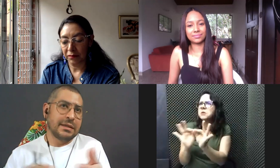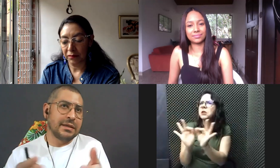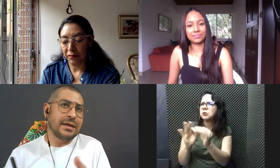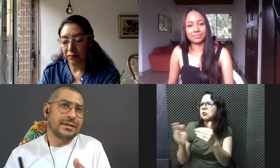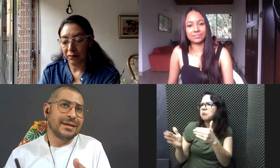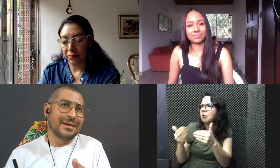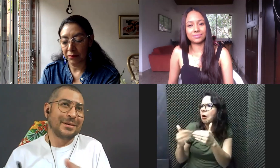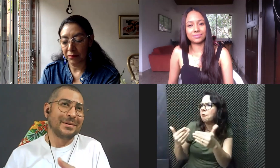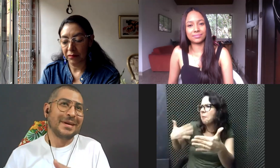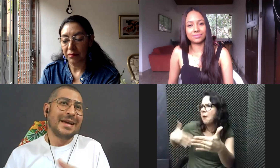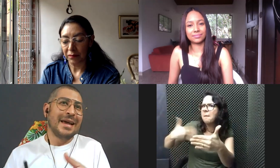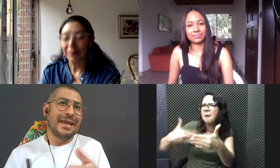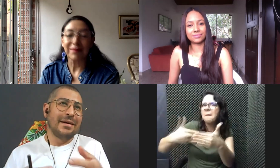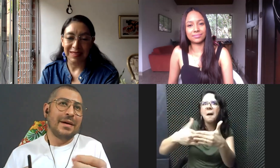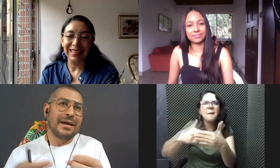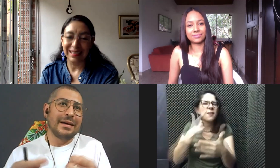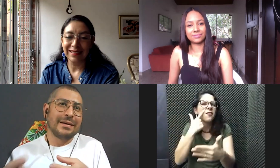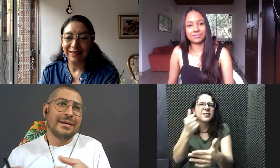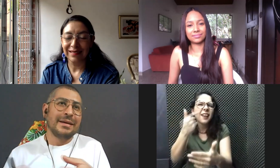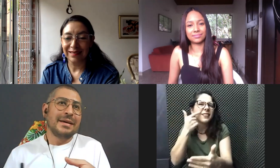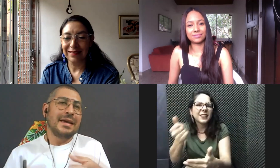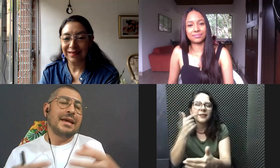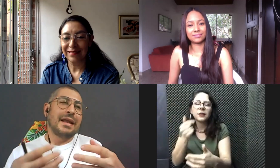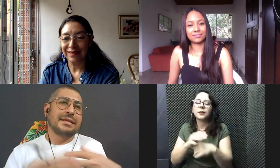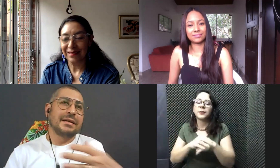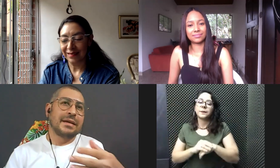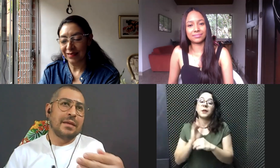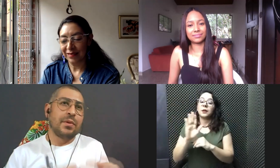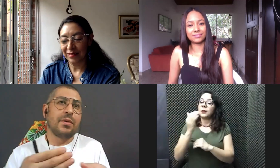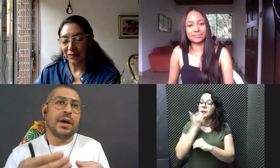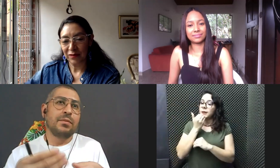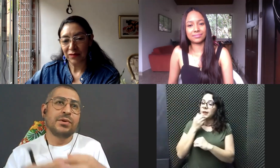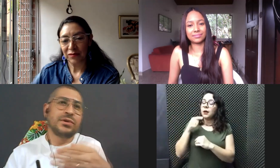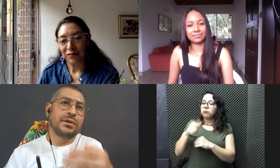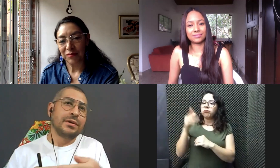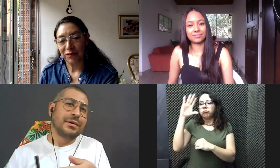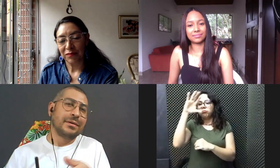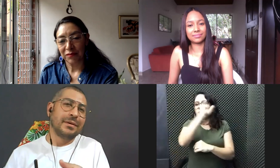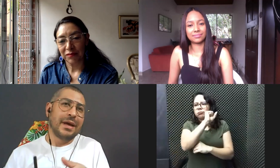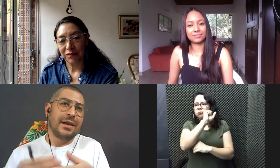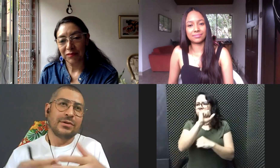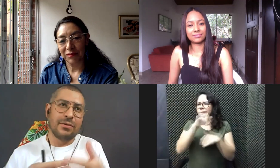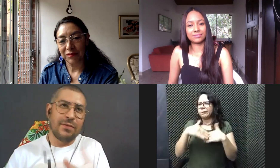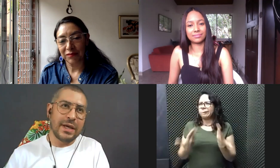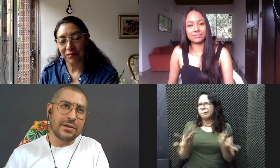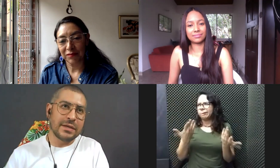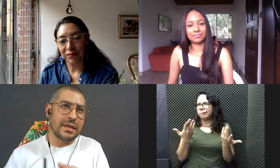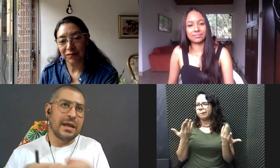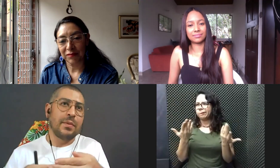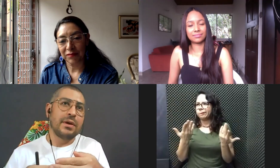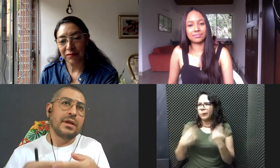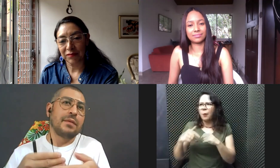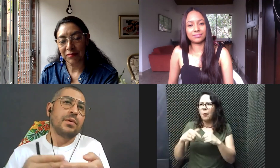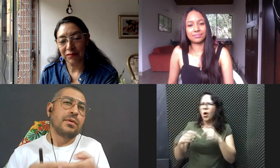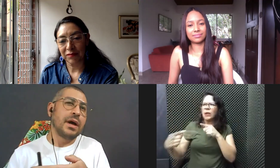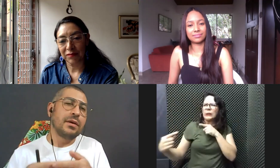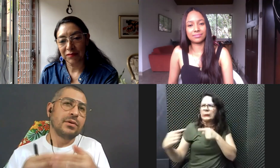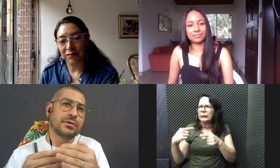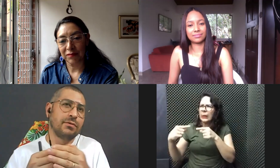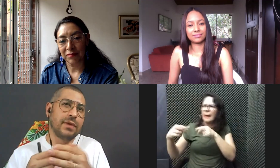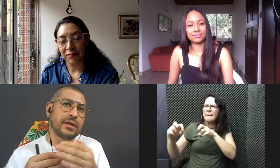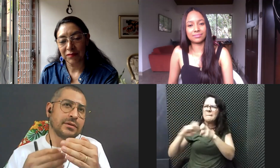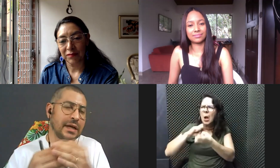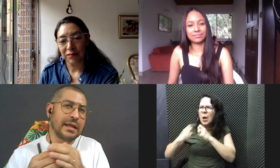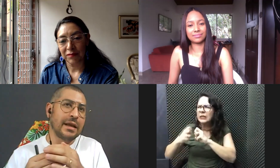película va a ser ese, ¿cierto? Ella va y que tampoco hay mucho en los conflictos que tiene la película, tampoco hay